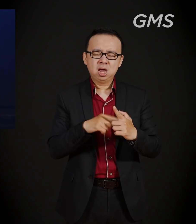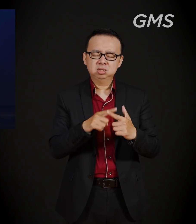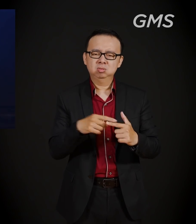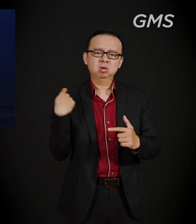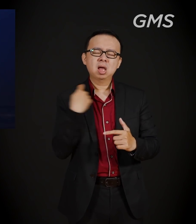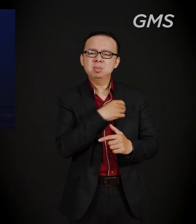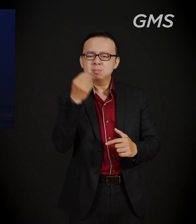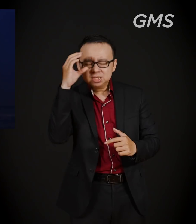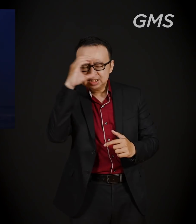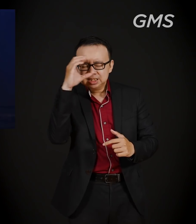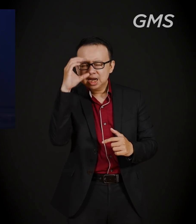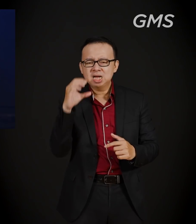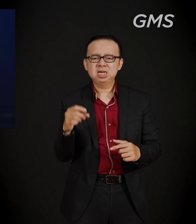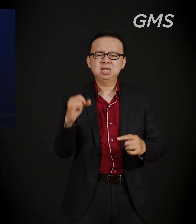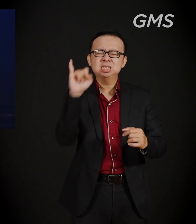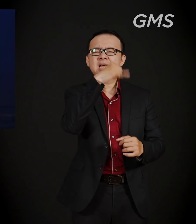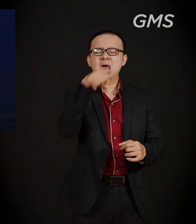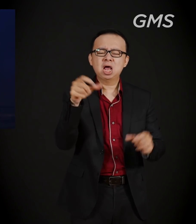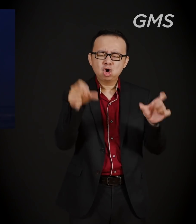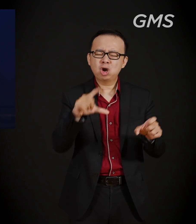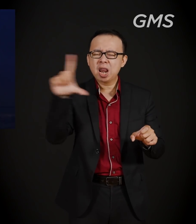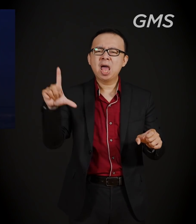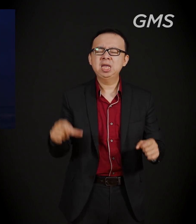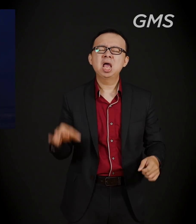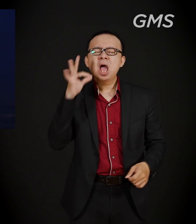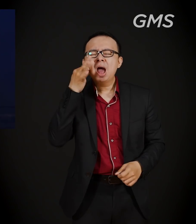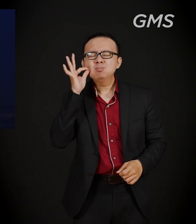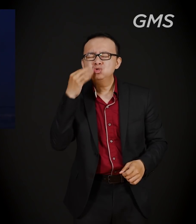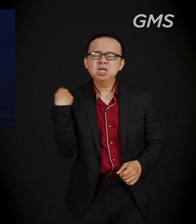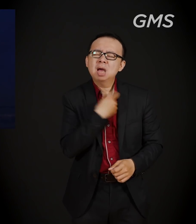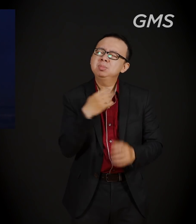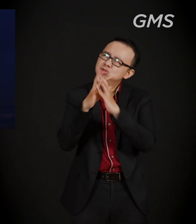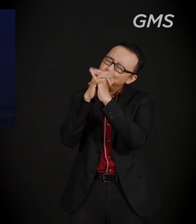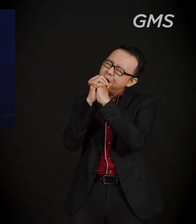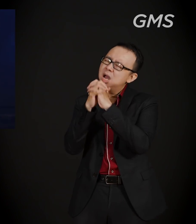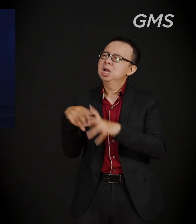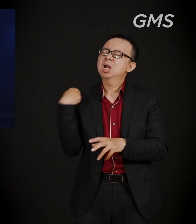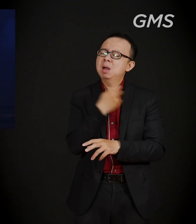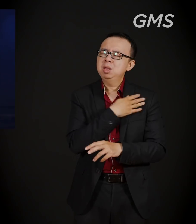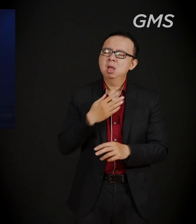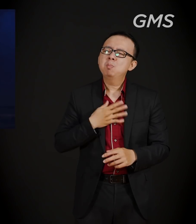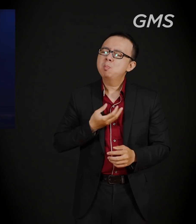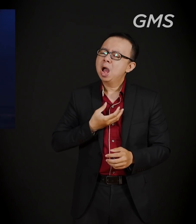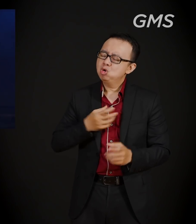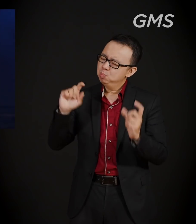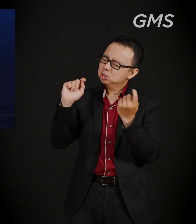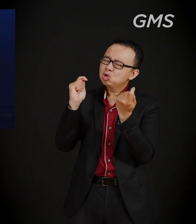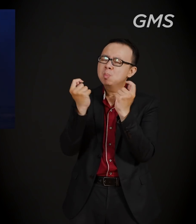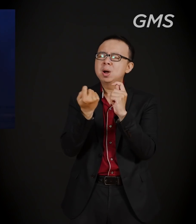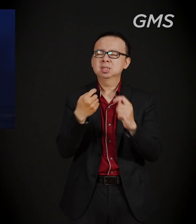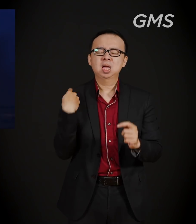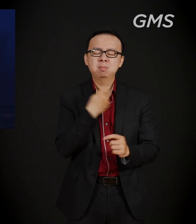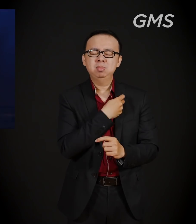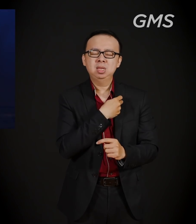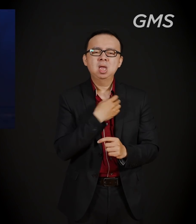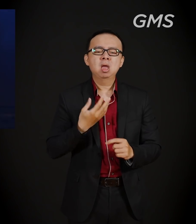di sekitar kami. Ampuni kami mulai hari ini. Kami mau bertobat. Kami mau hidup kami memancarkan kemuliaan kasih dan